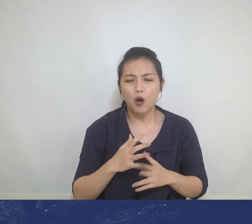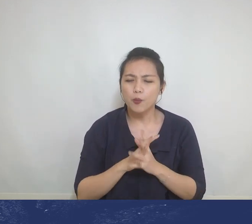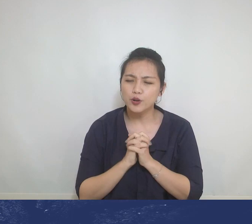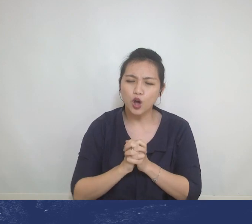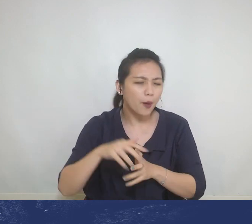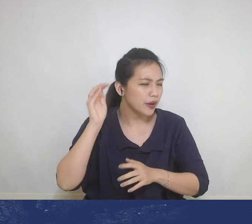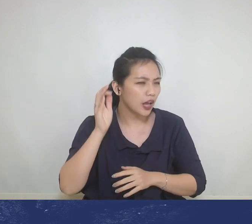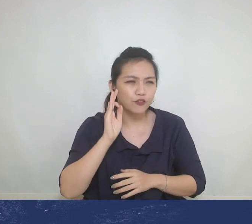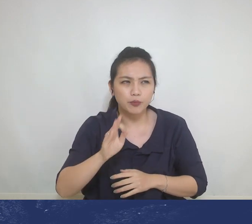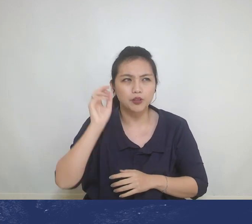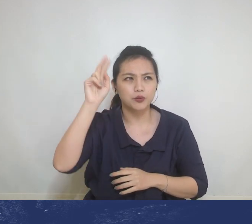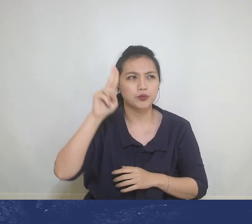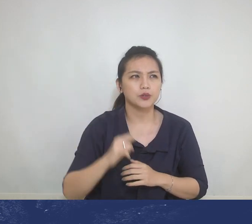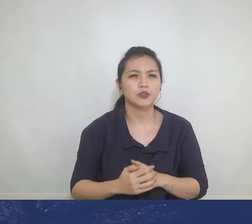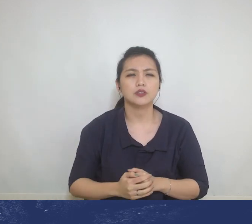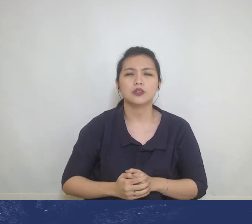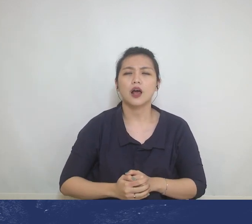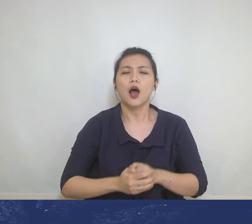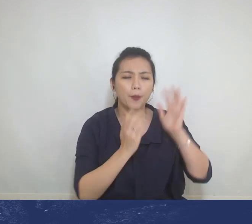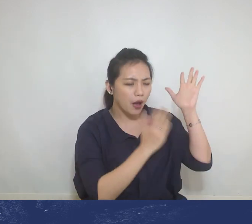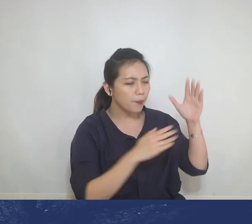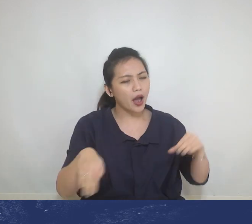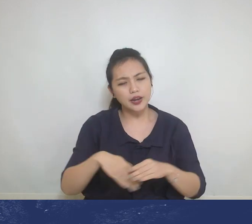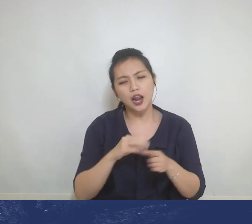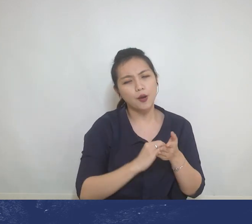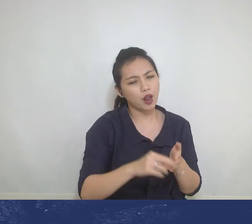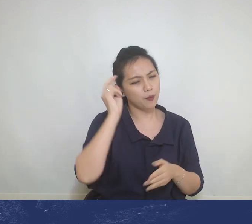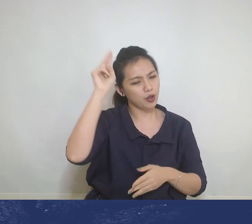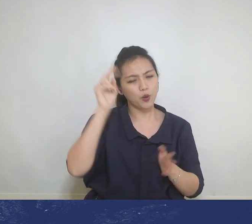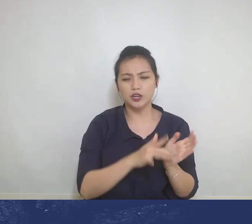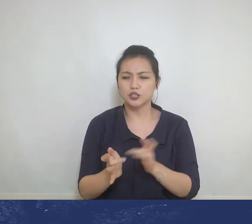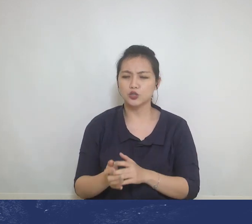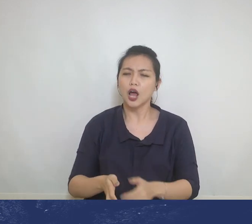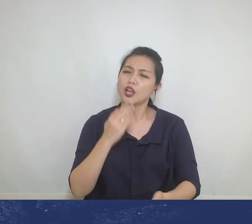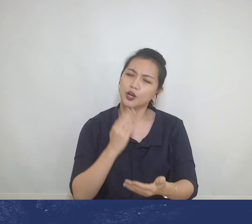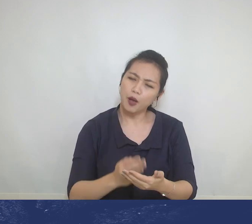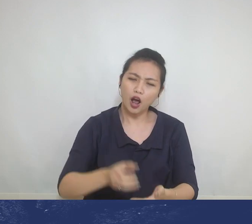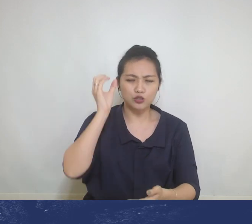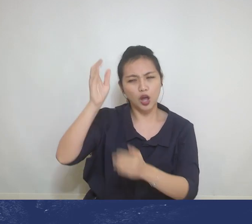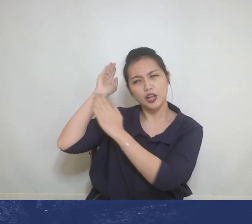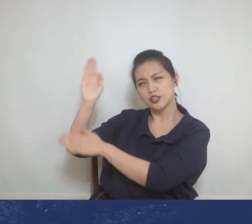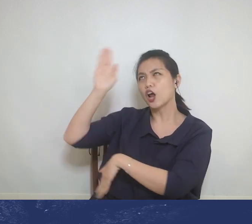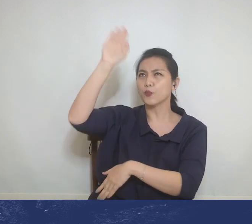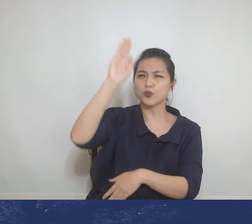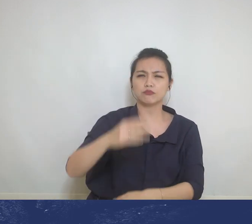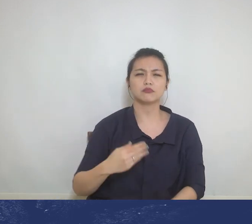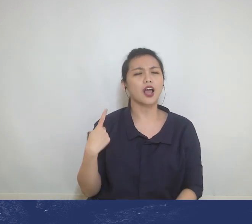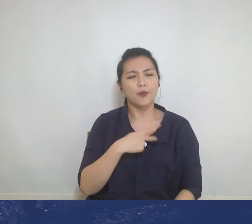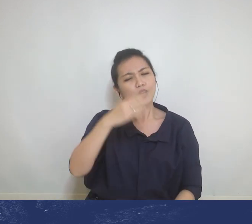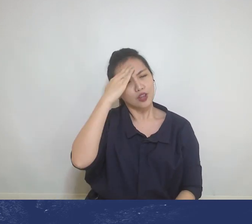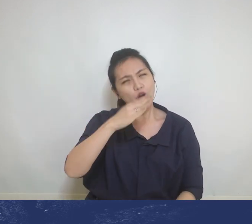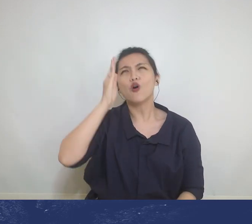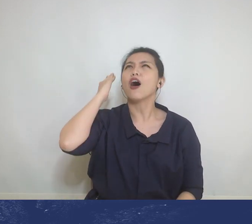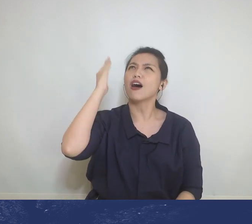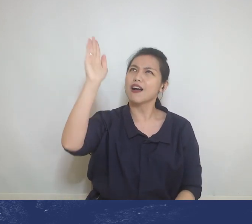sama-sama mau berdoa untuk dengarkan firman-Nya. Yuk. Bapa, di dalam nama Tuhan Yesus, terima kasih untuk hadirat-Mu. Kami benar-benar tahu Engkau adalah